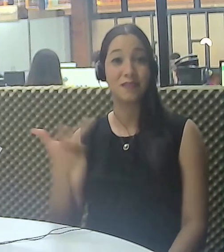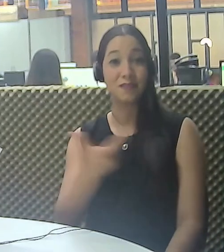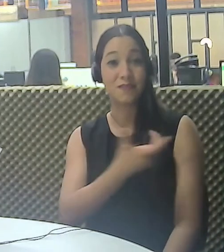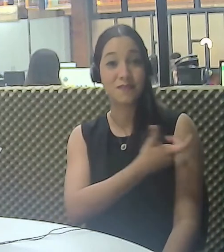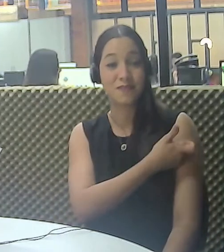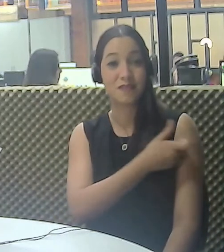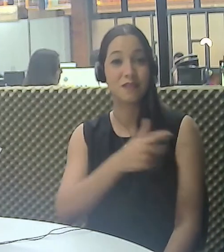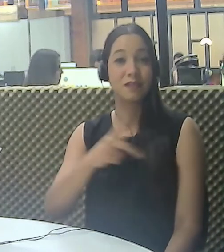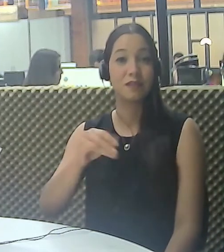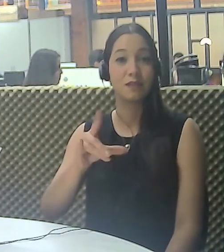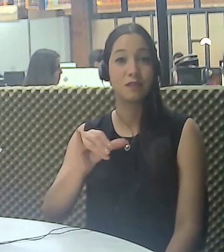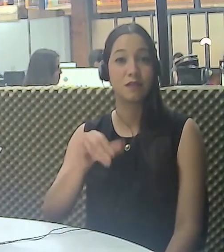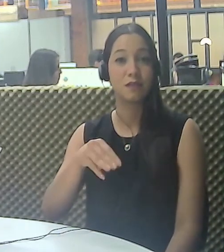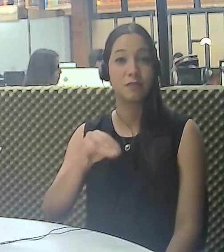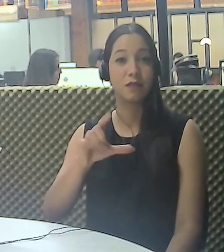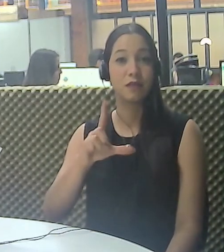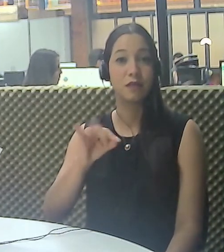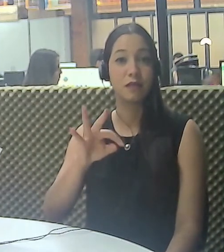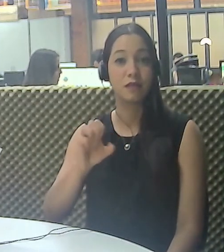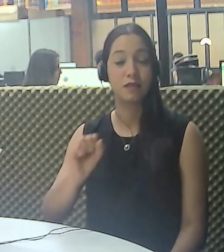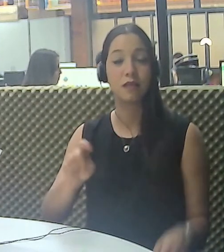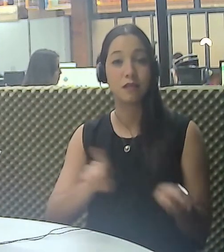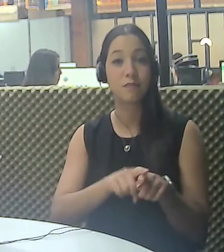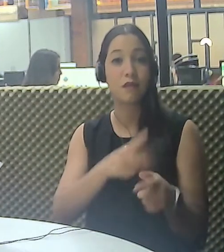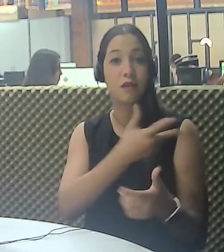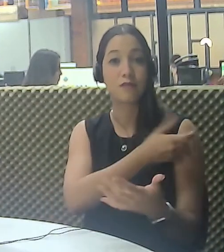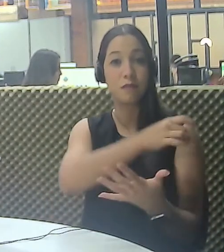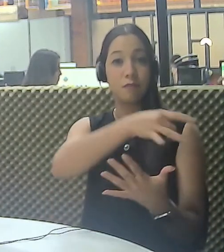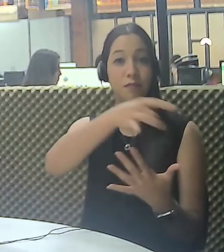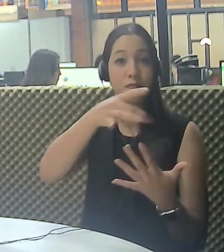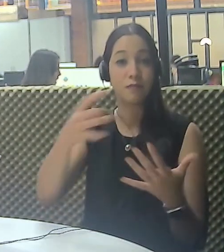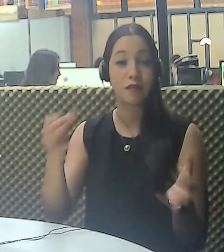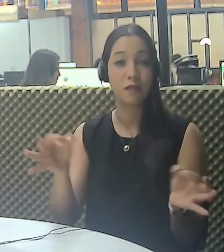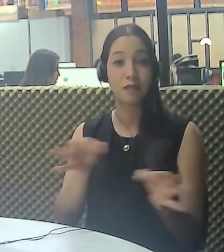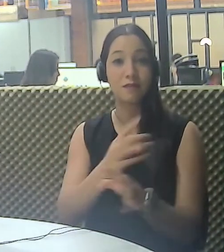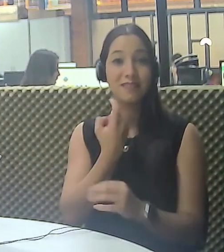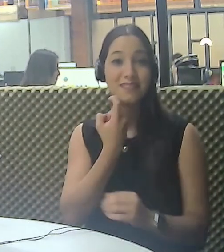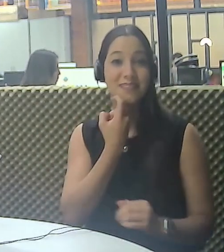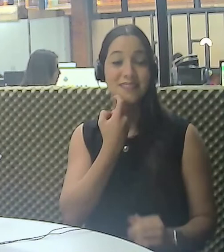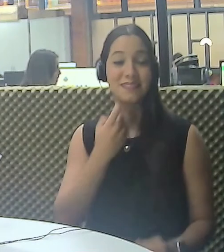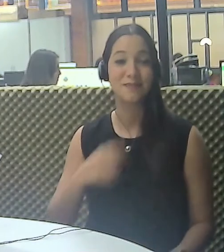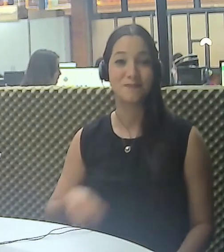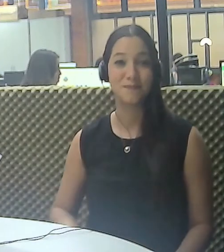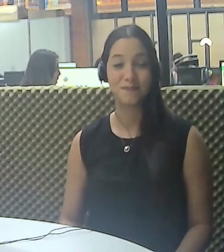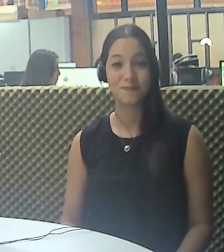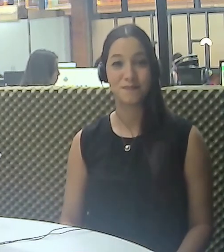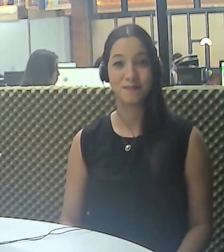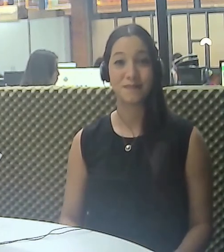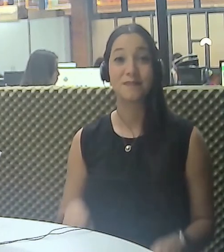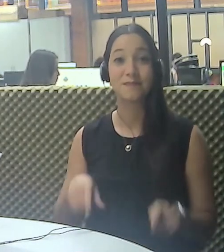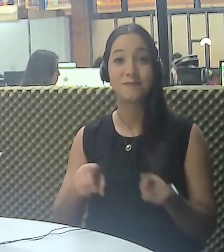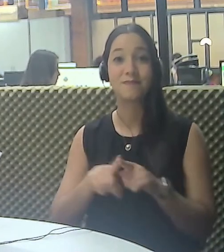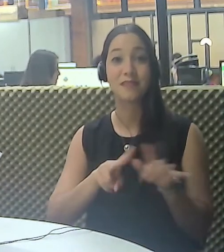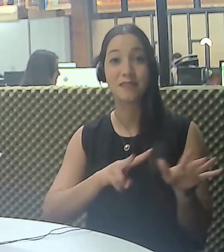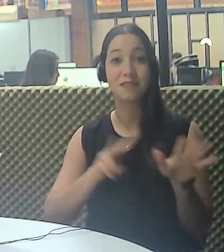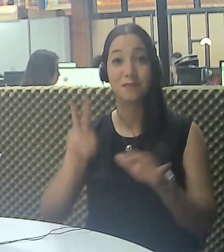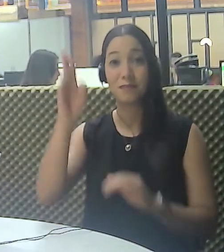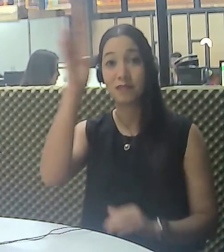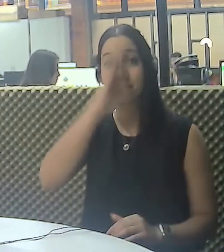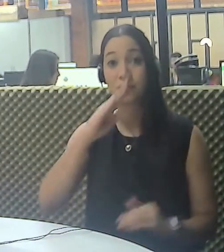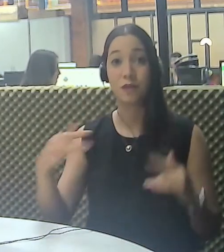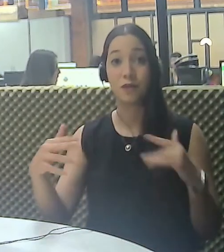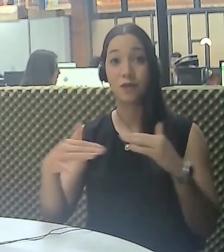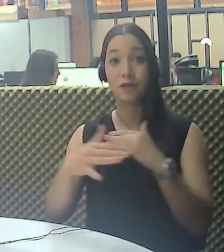vacinação contra poliomielite e multivacinação termina nesta sexta-feira. E ainda, Semana Nacional do